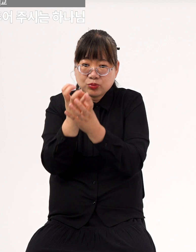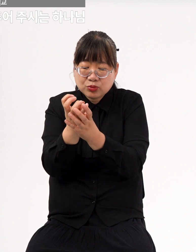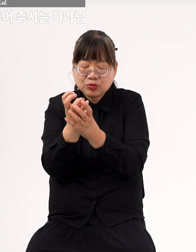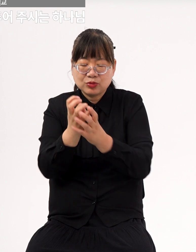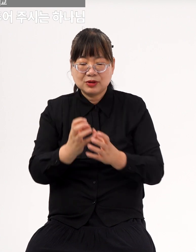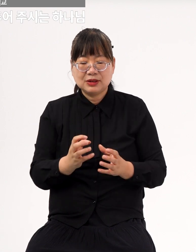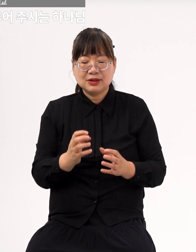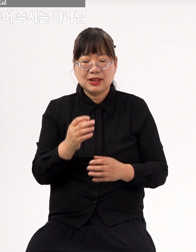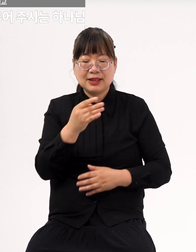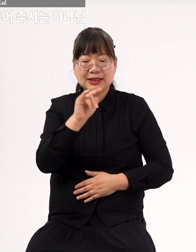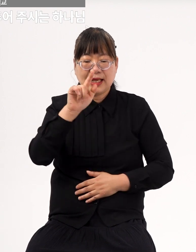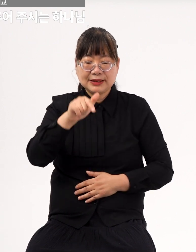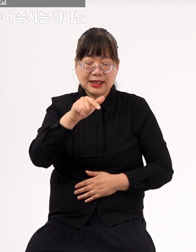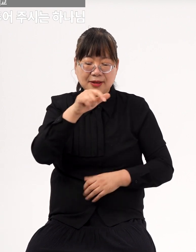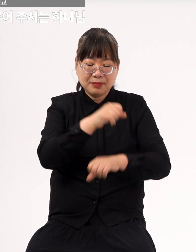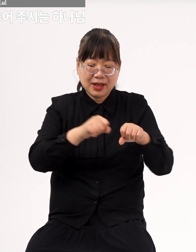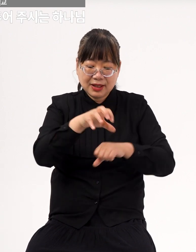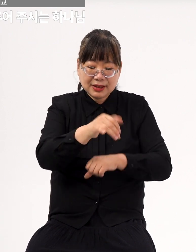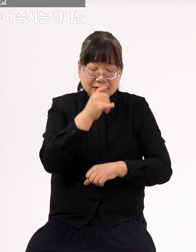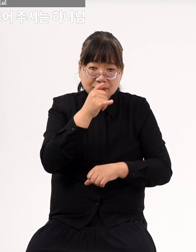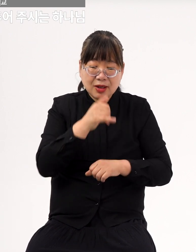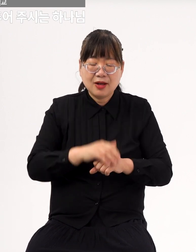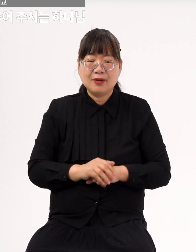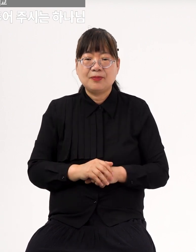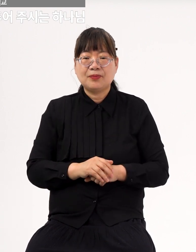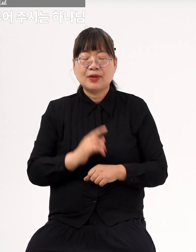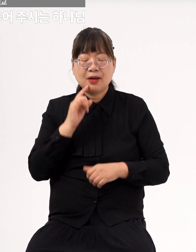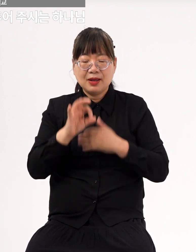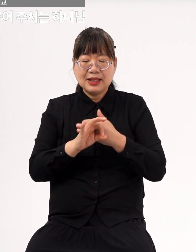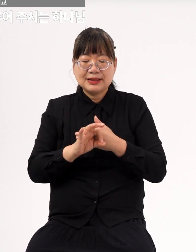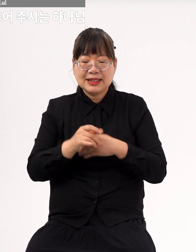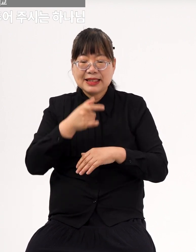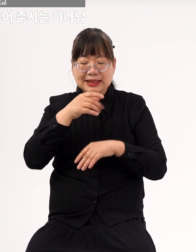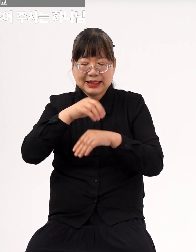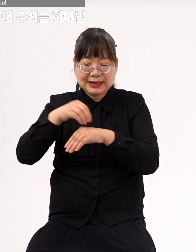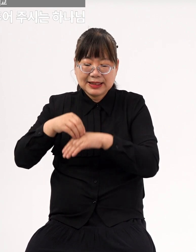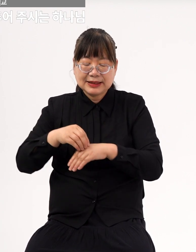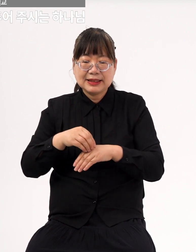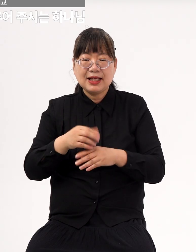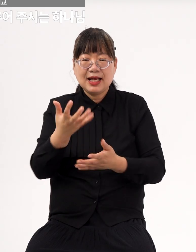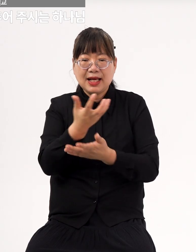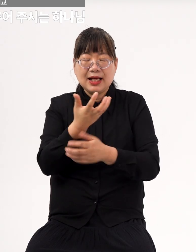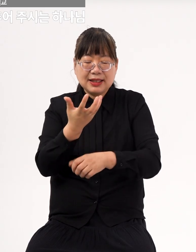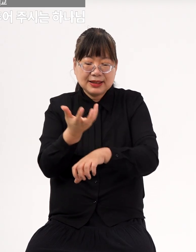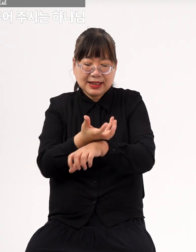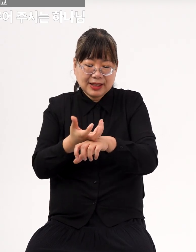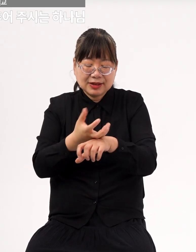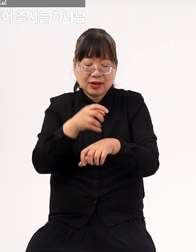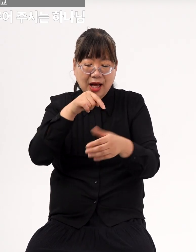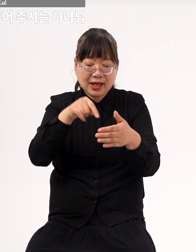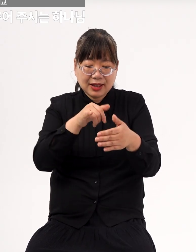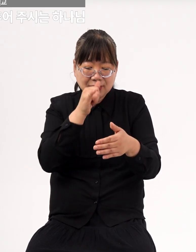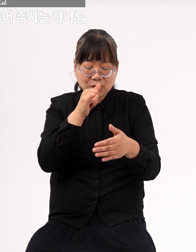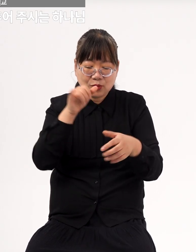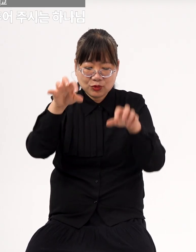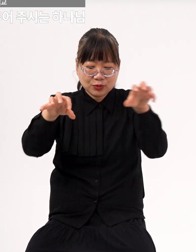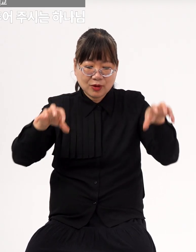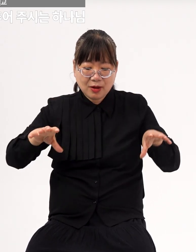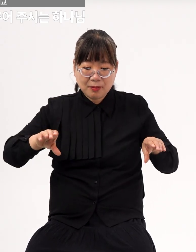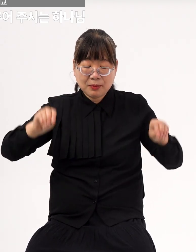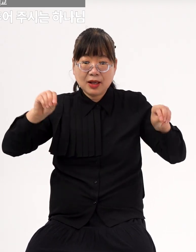만일 이슬이 양털에만 있고 주변 땅은 마르면 주께서 이미 말씀하심 같이 내